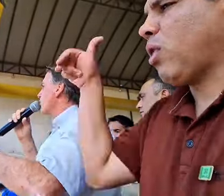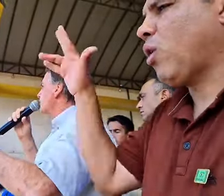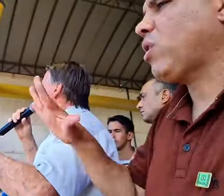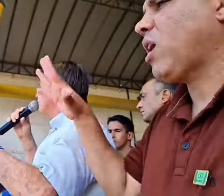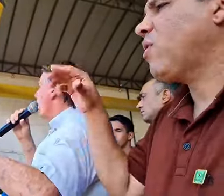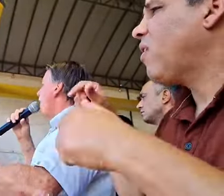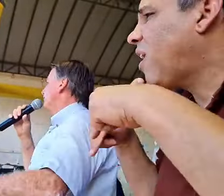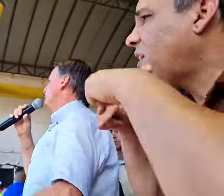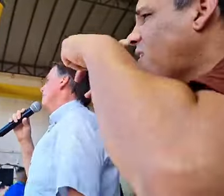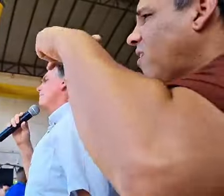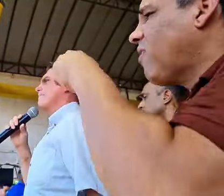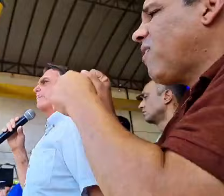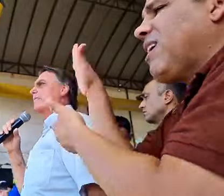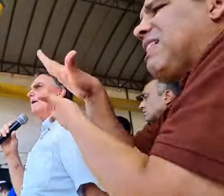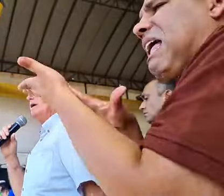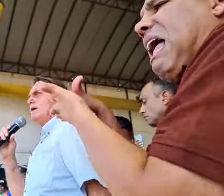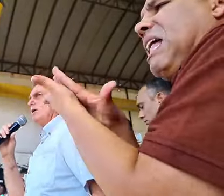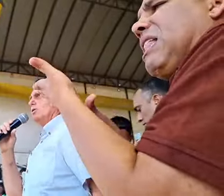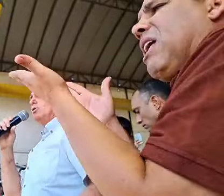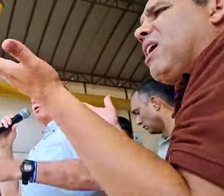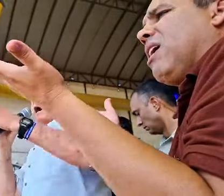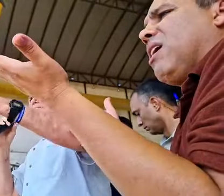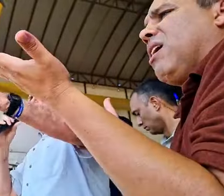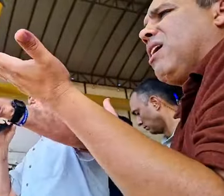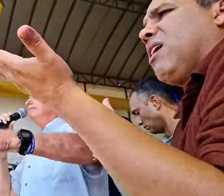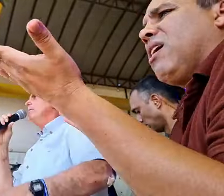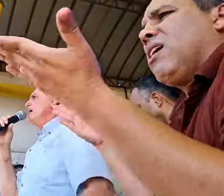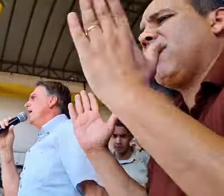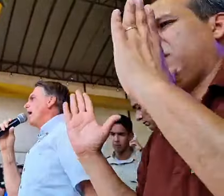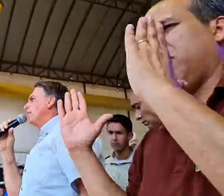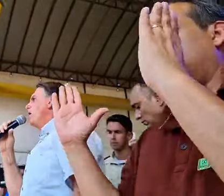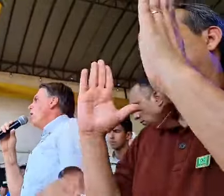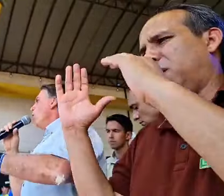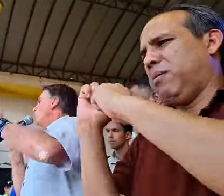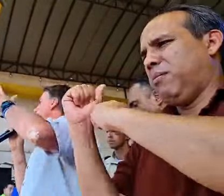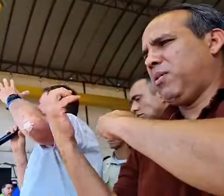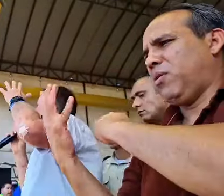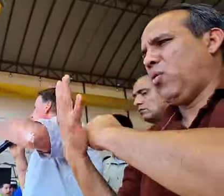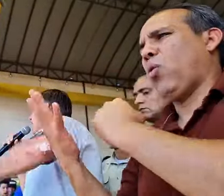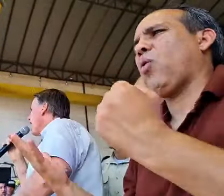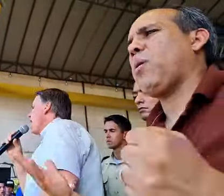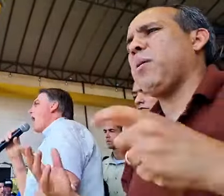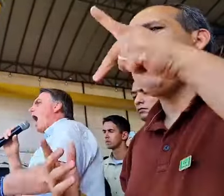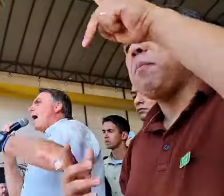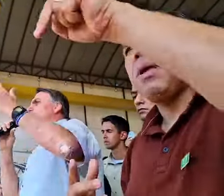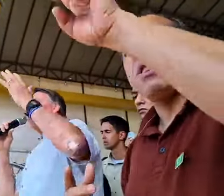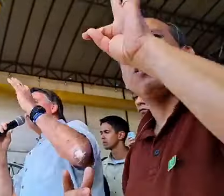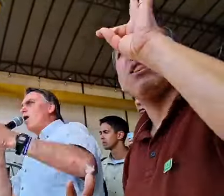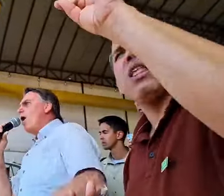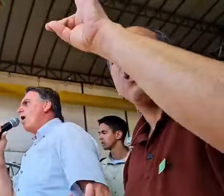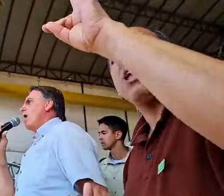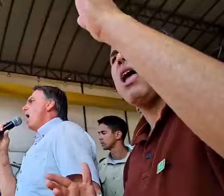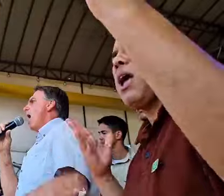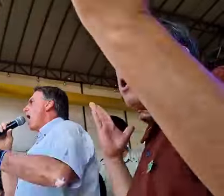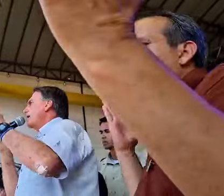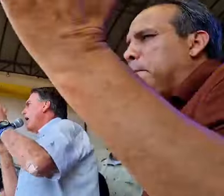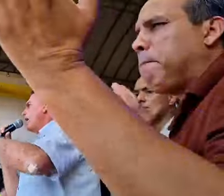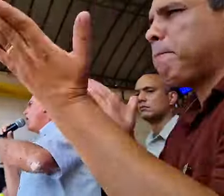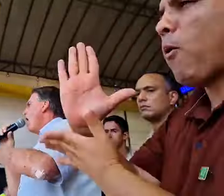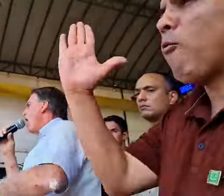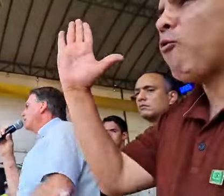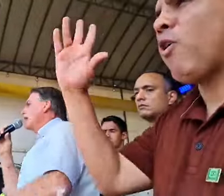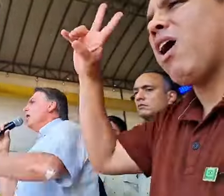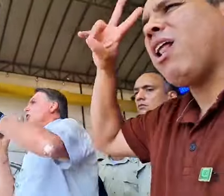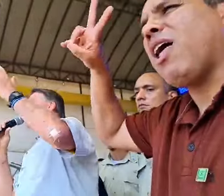faz para o seu povo. Durante a pandemia, o PT aprovou